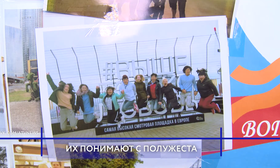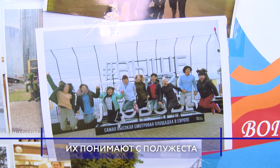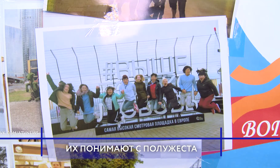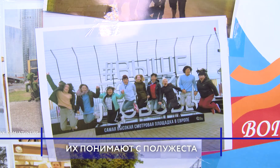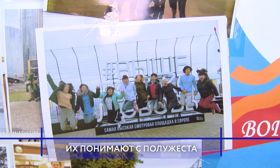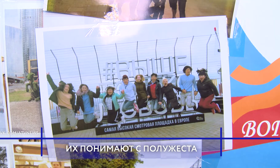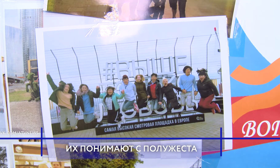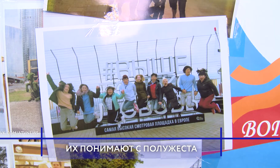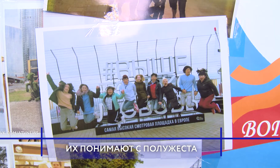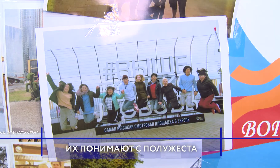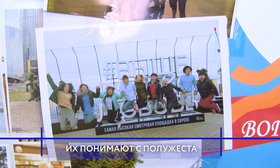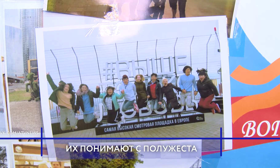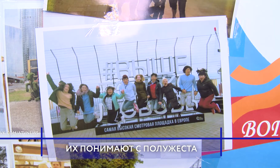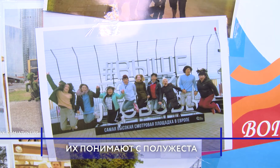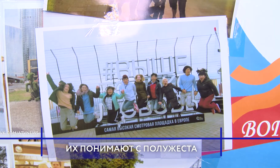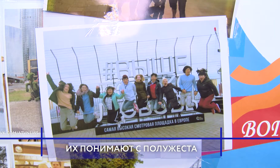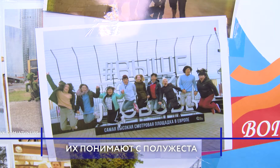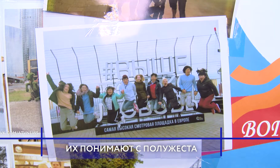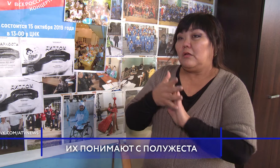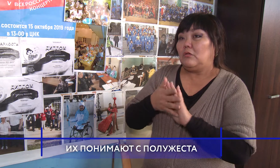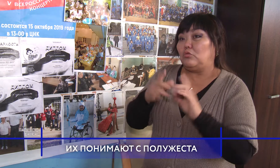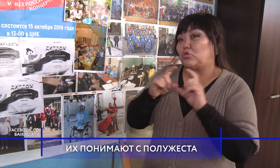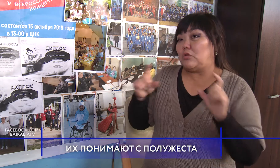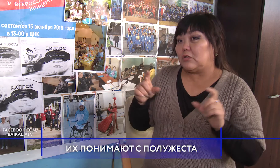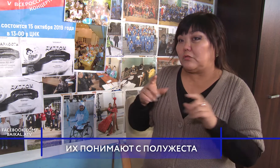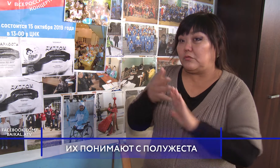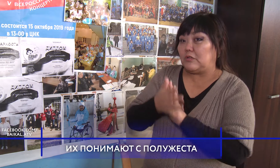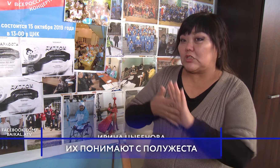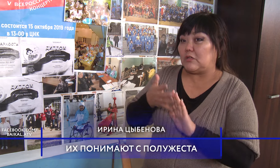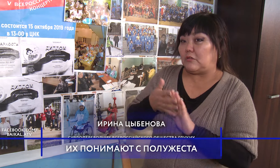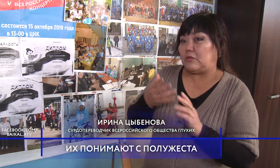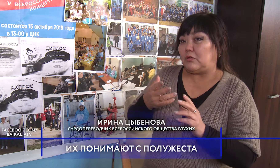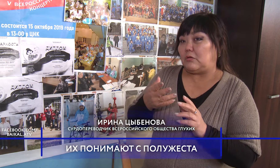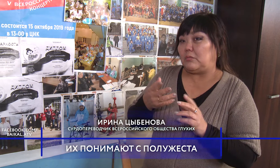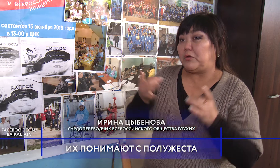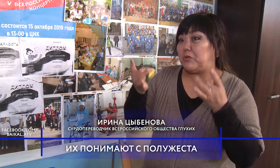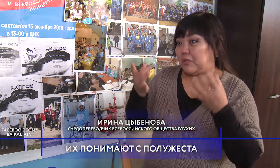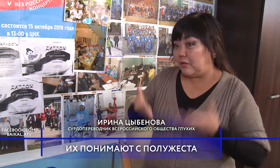достаточно сложно. Его она начала осваивать в школе. Ну, у школьников язык жестов – это